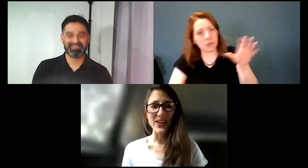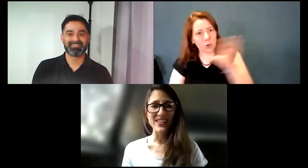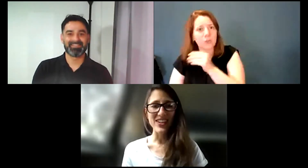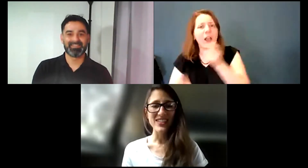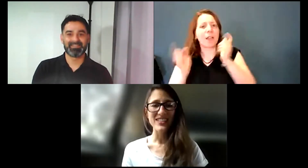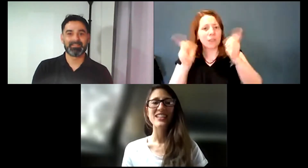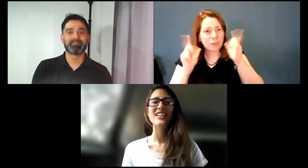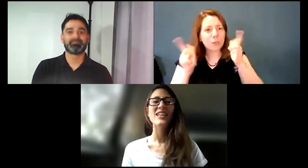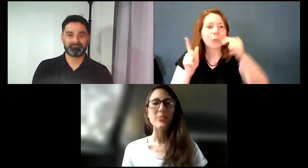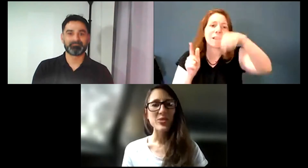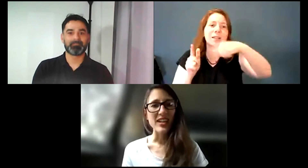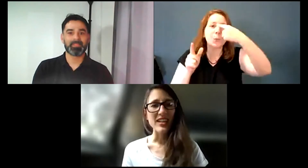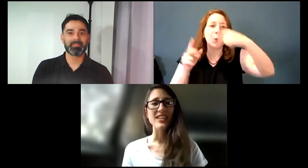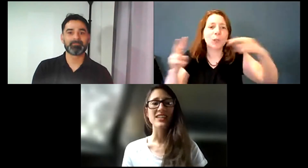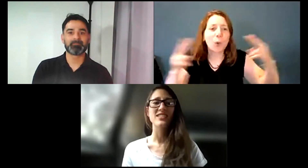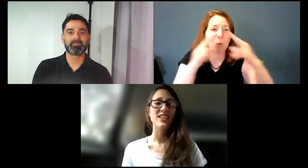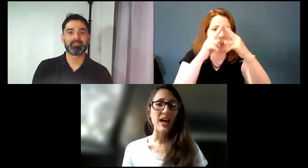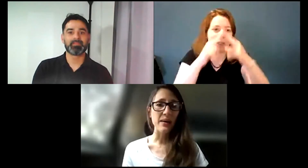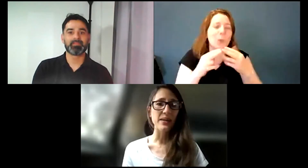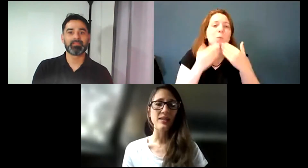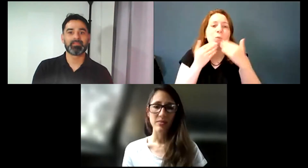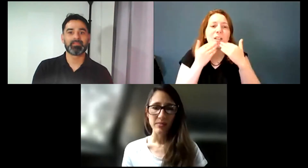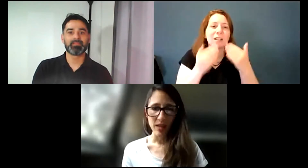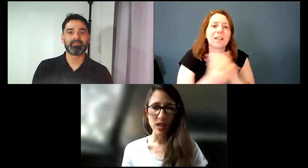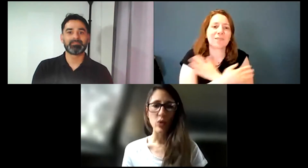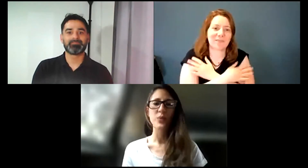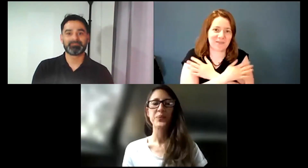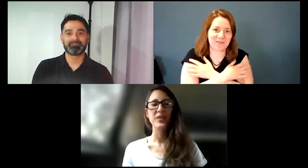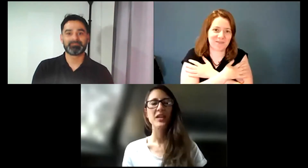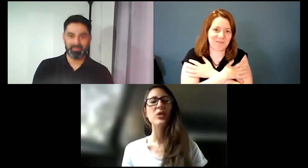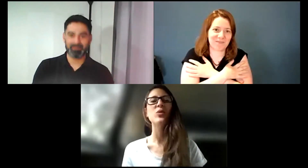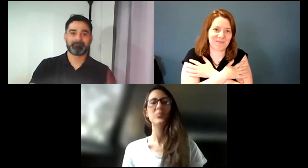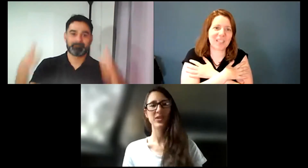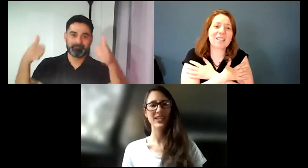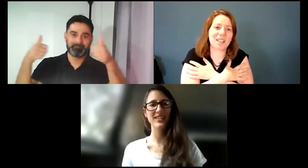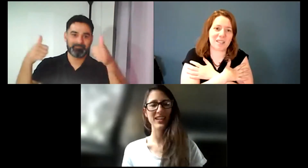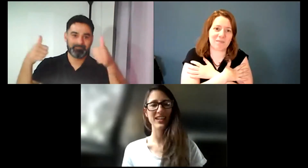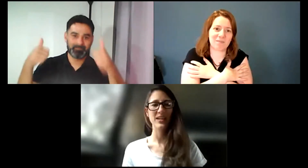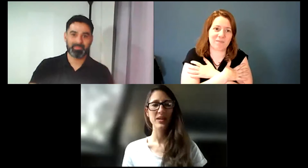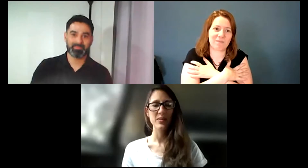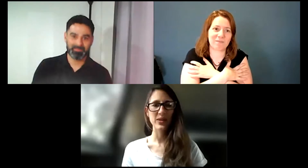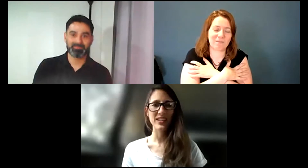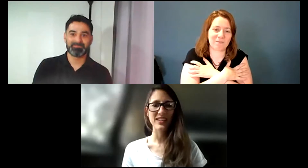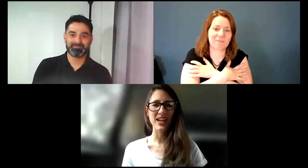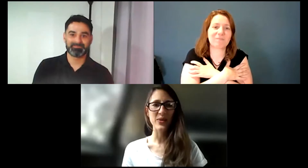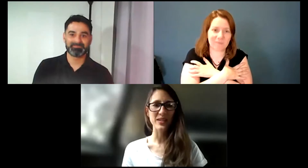encuentro. Gracias. Y muchas gracias, Javi, Belu y Lu, por este gran